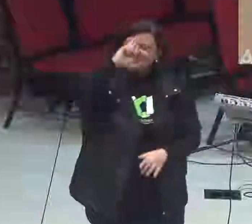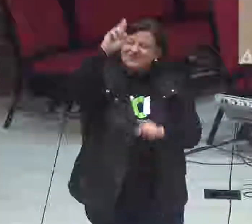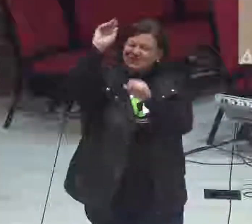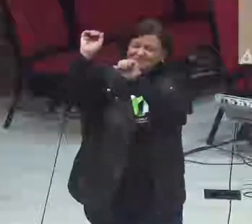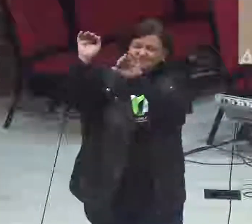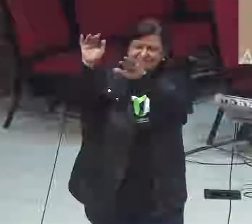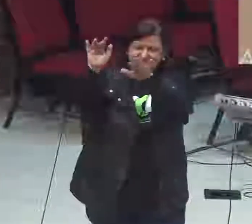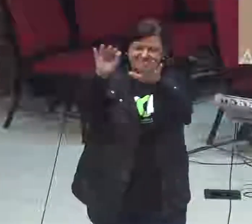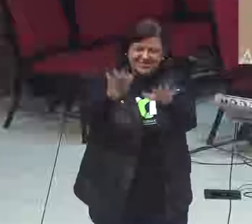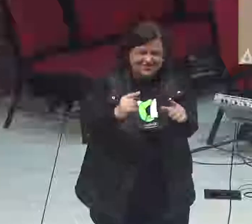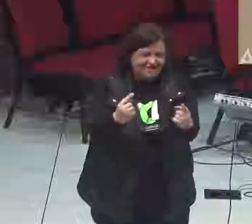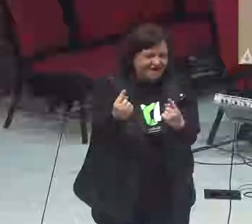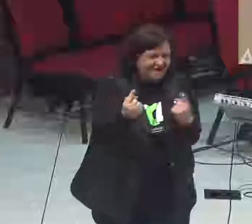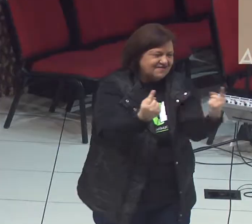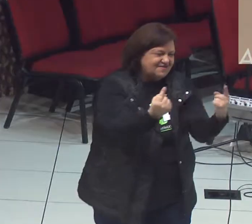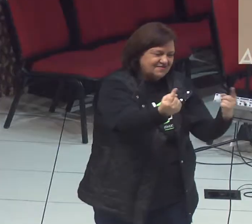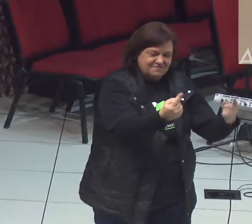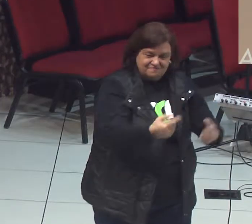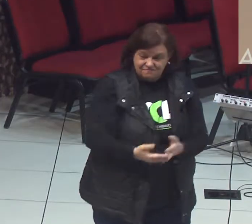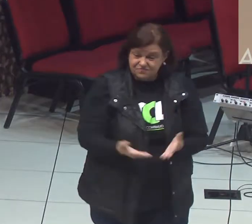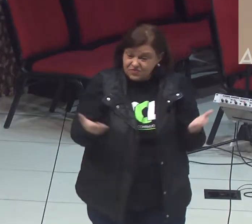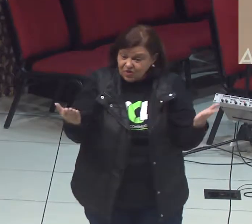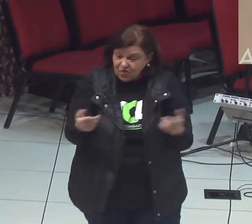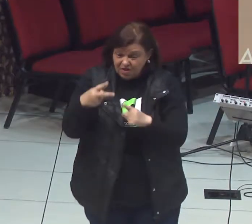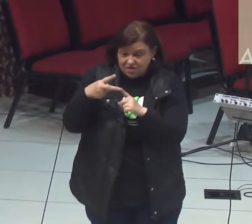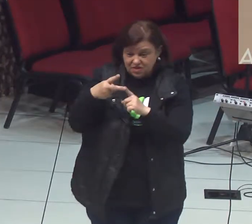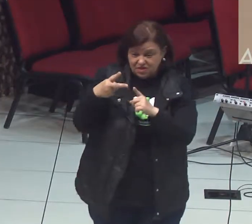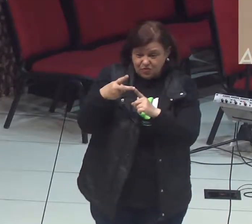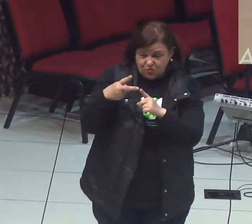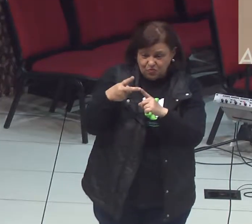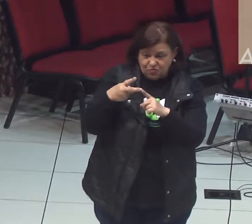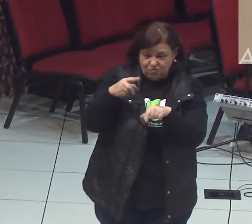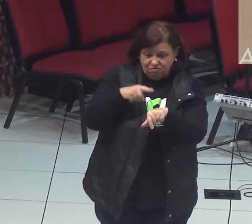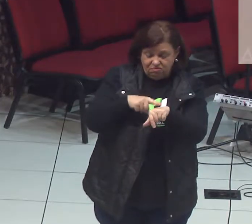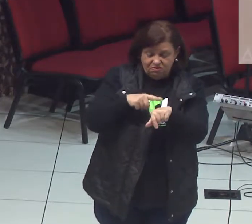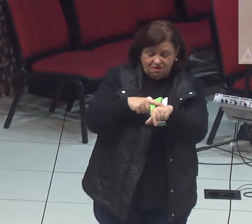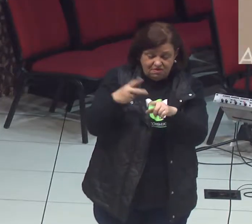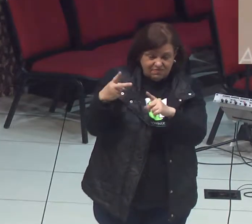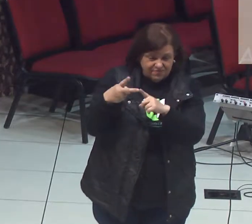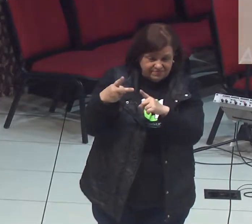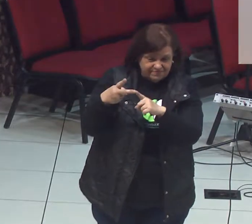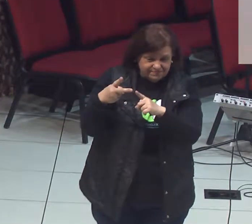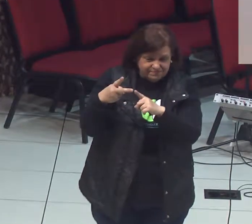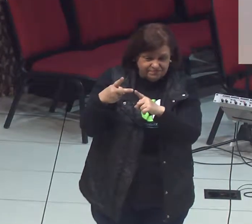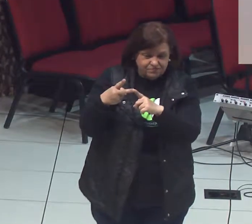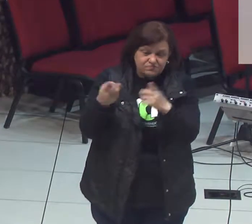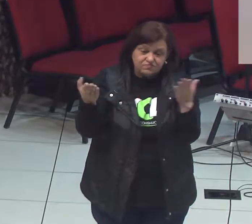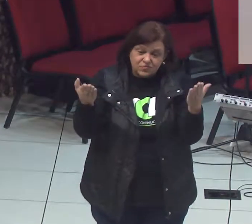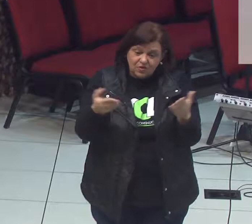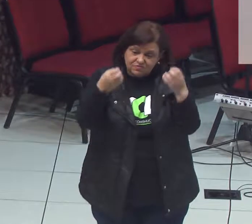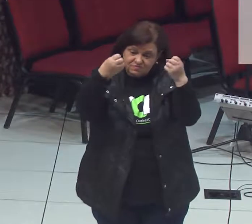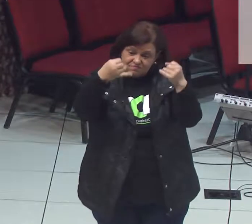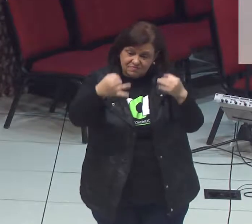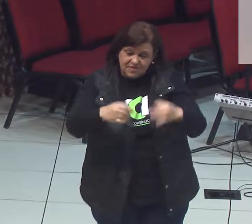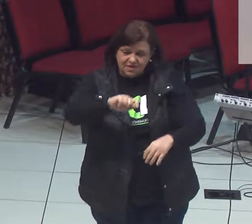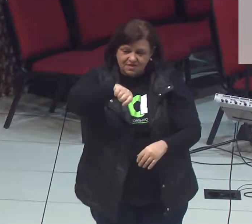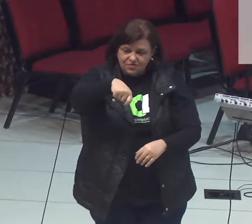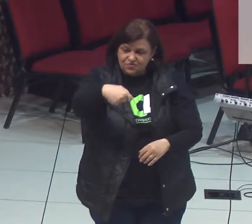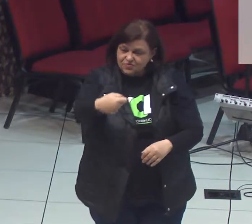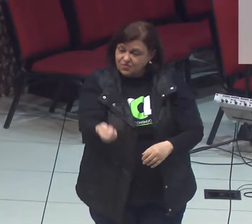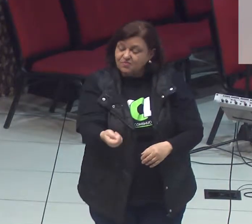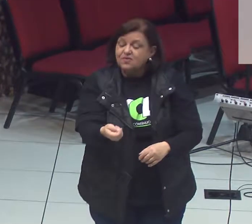Amém? E nesse segundo momento nós queremos estar compartilhando com você um pouco mais